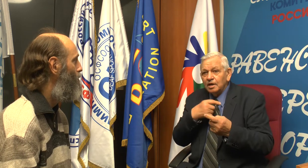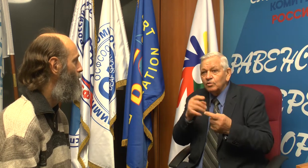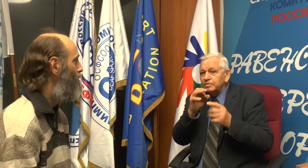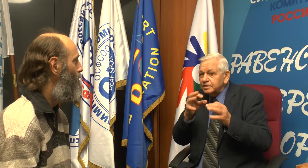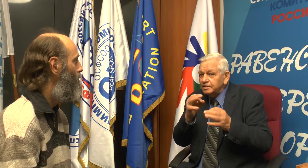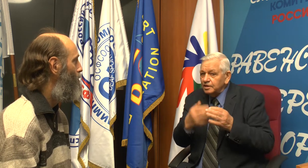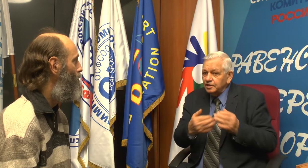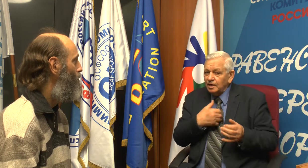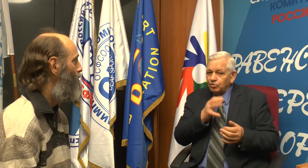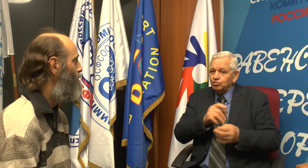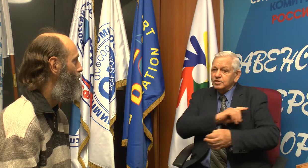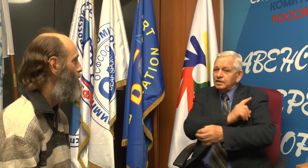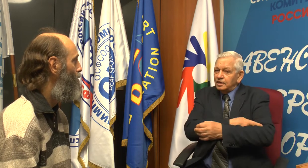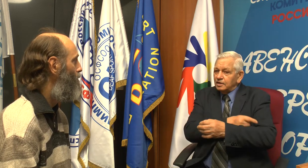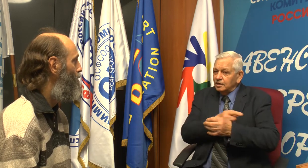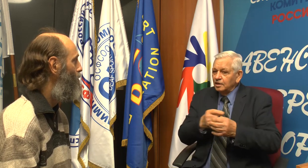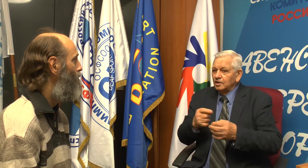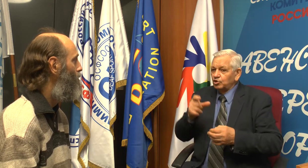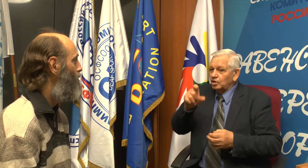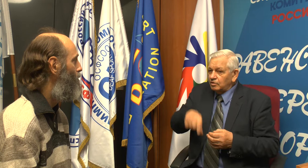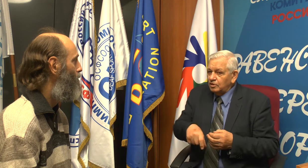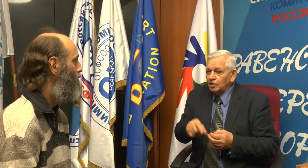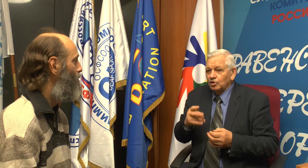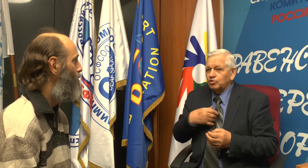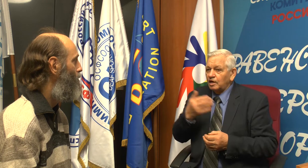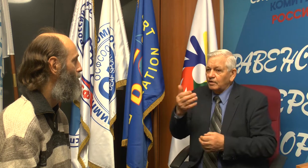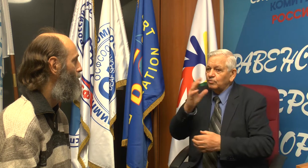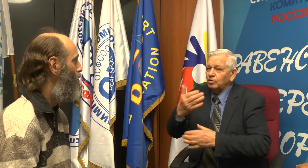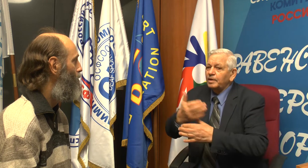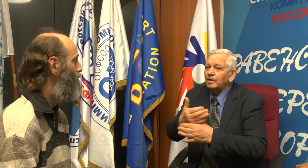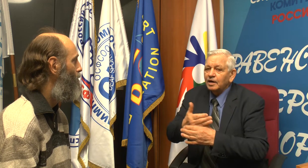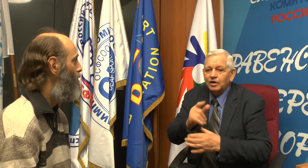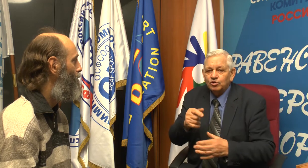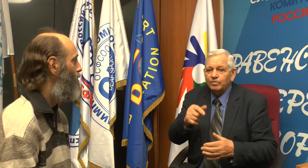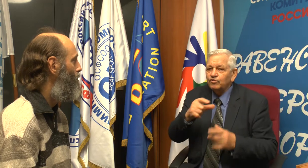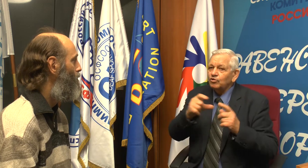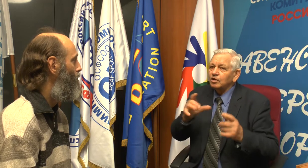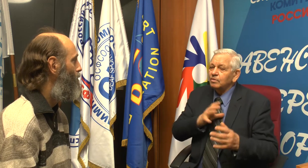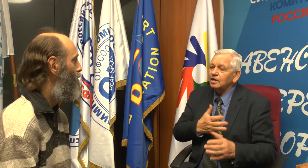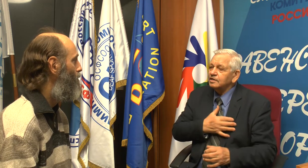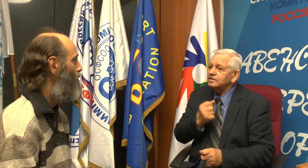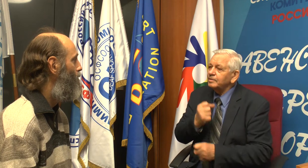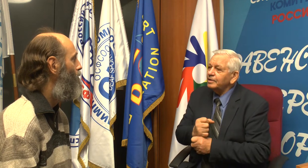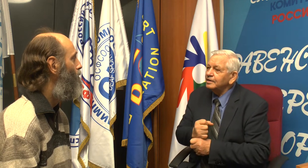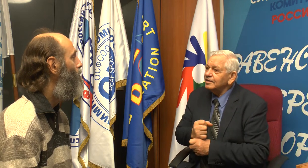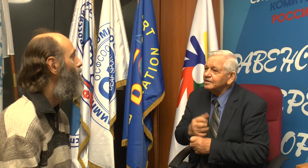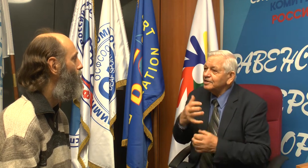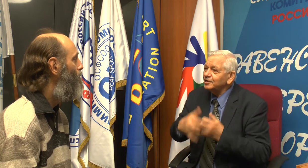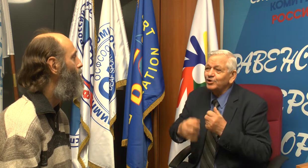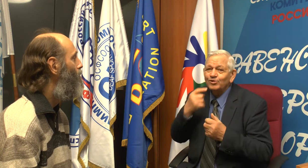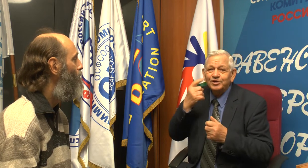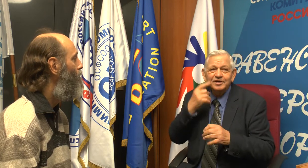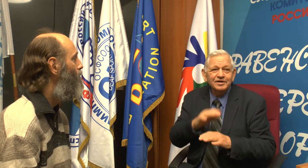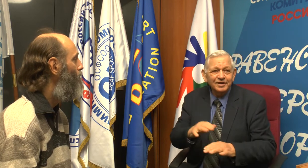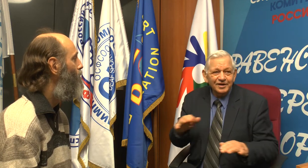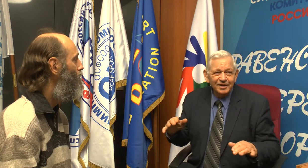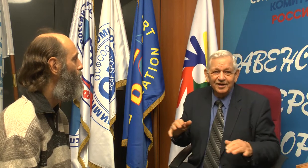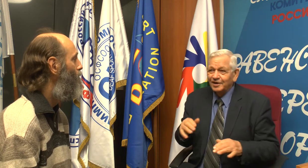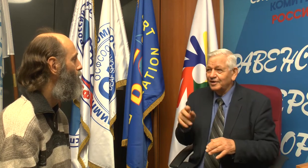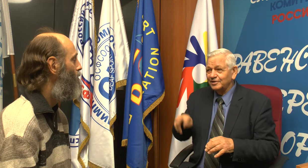ему объяснил, если я буду сильный человек, то я вам буду помогать, чтобы в школе была дисциплина среди глухих детей.